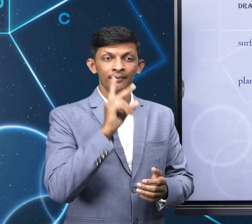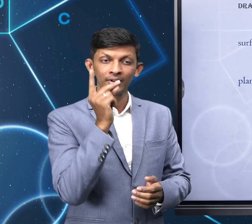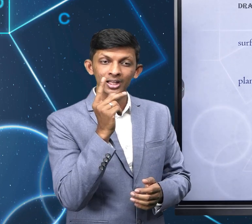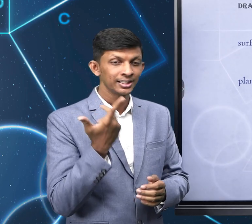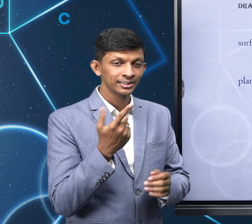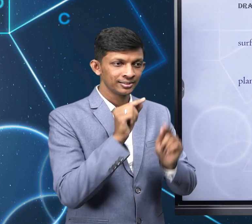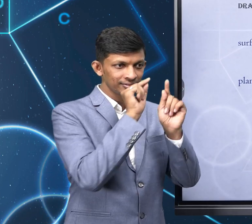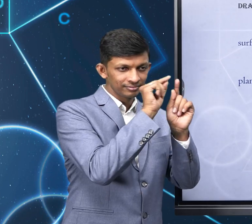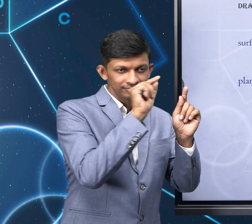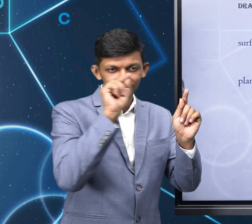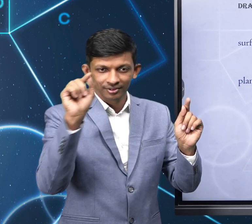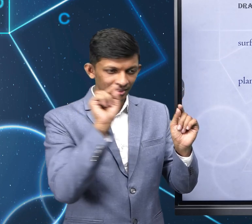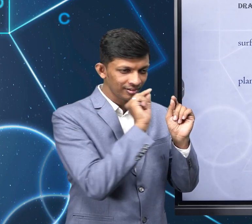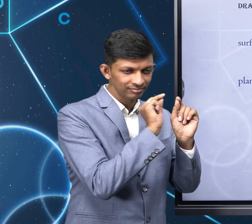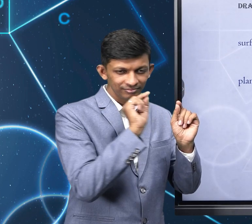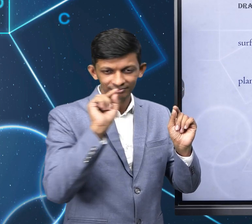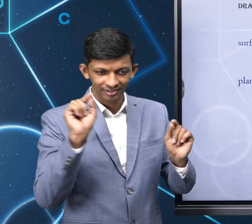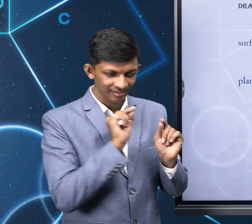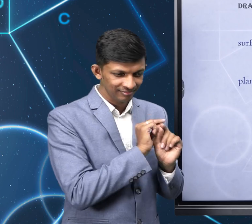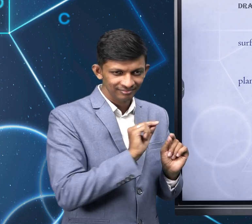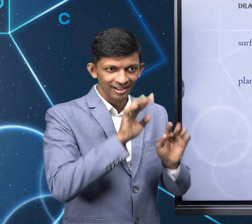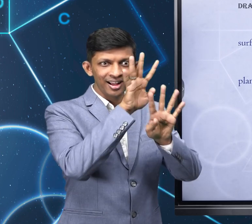2 आयसोमेट्रिक स्केच.